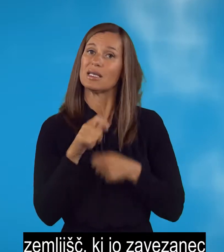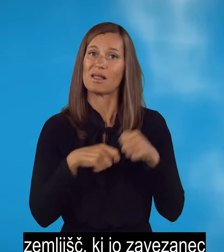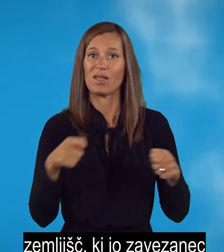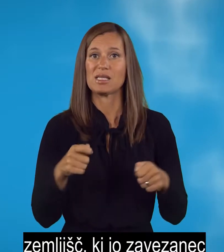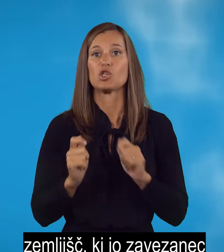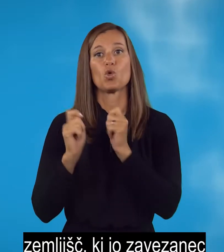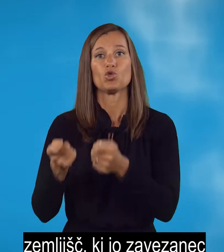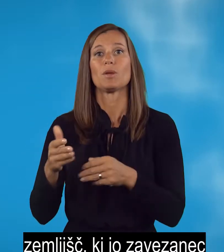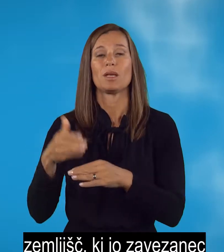pri davčnem organu.